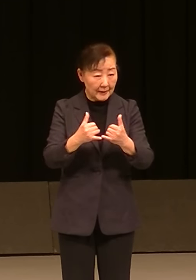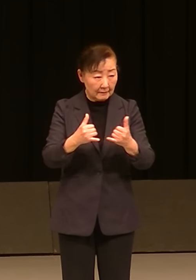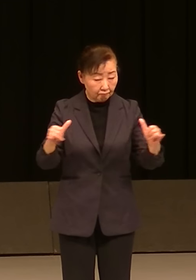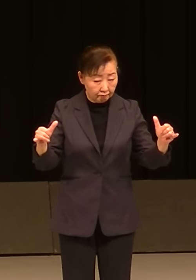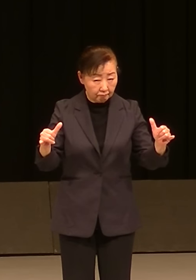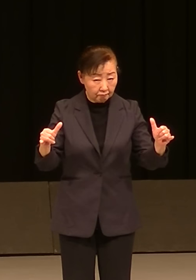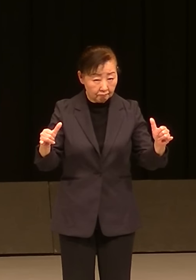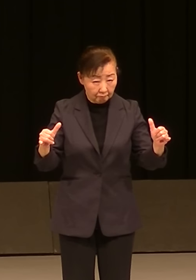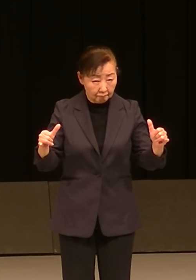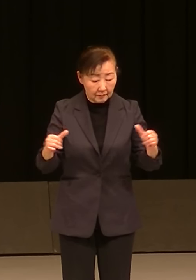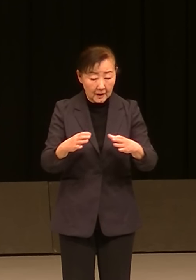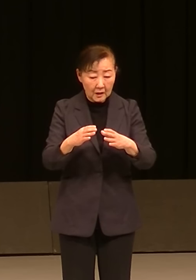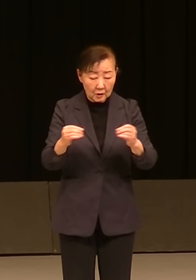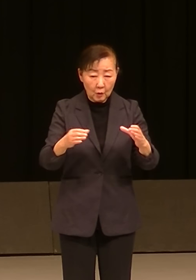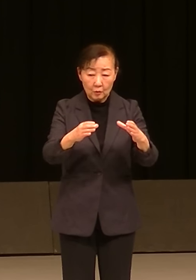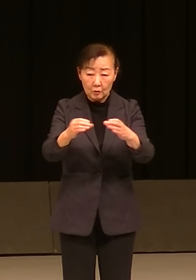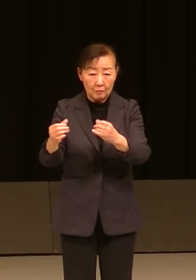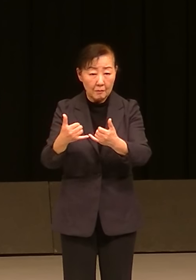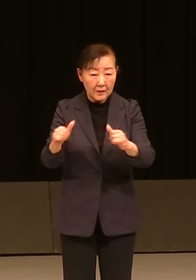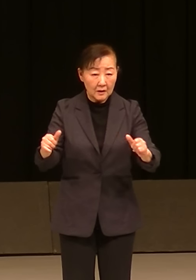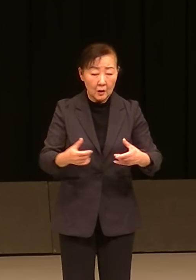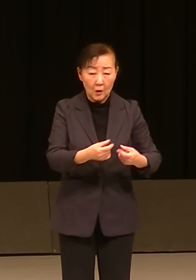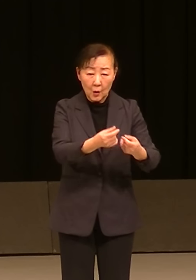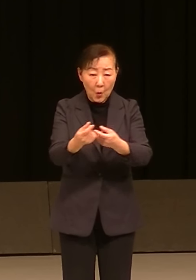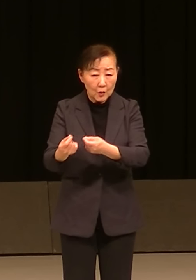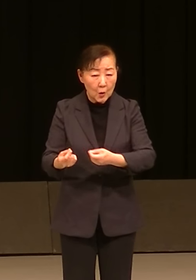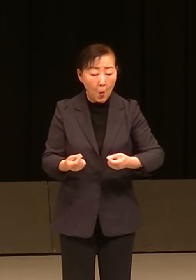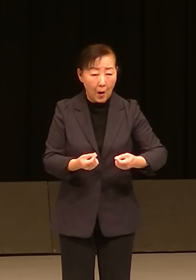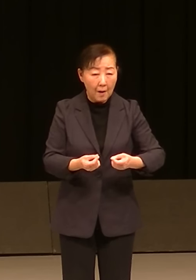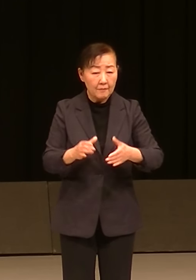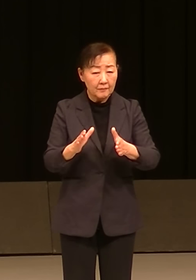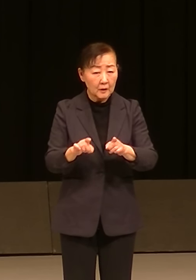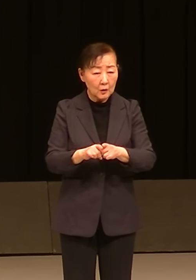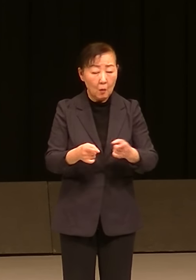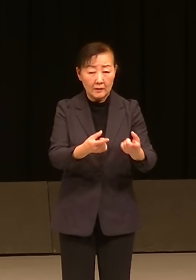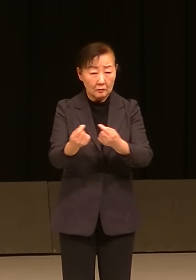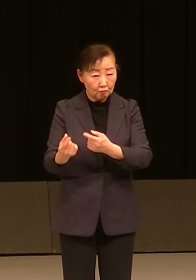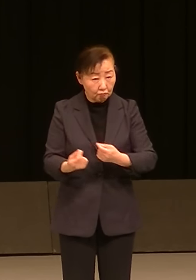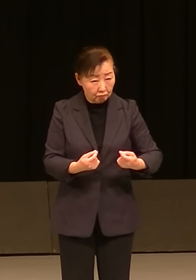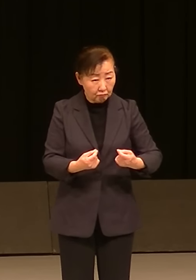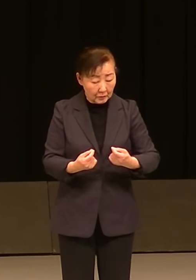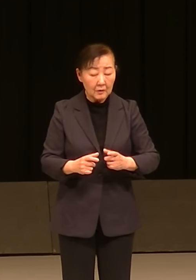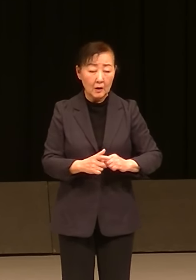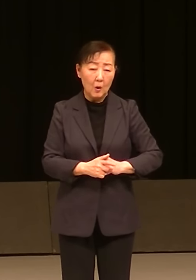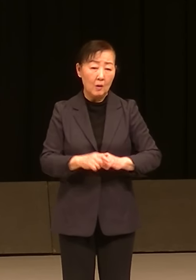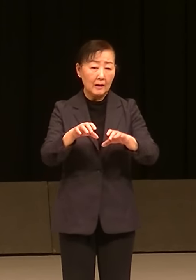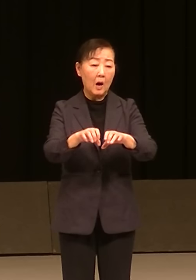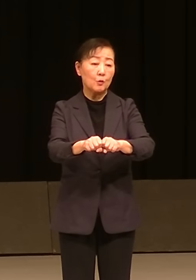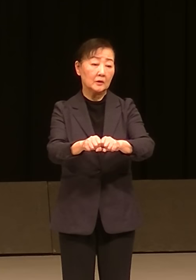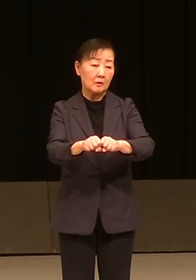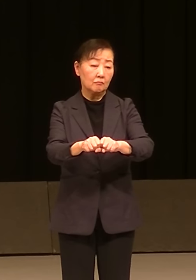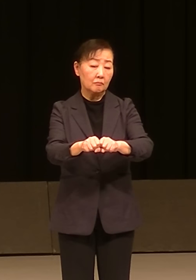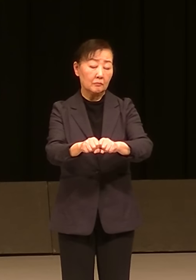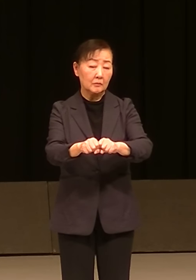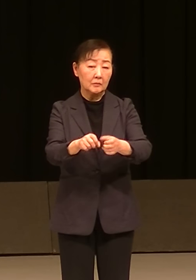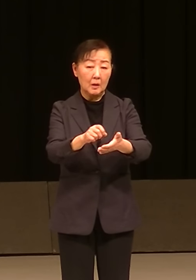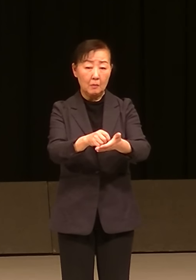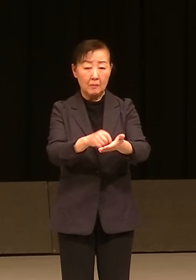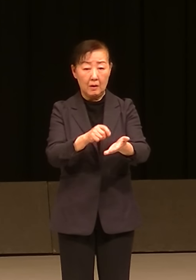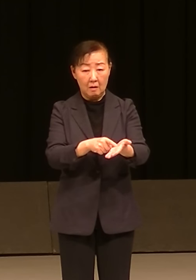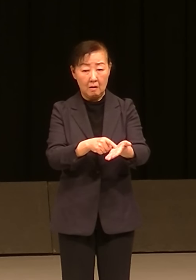が、諸国民との共和による成果を確保していく、ということを訴え上げております